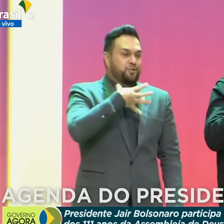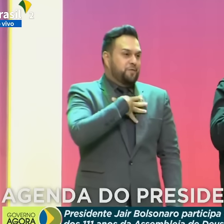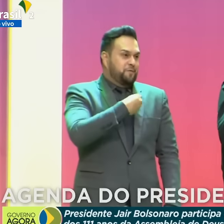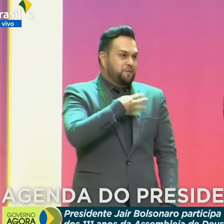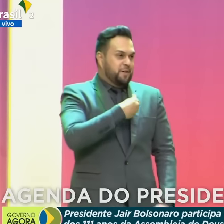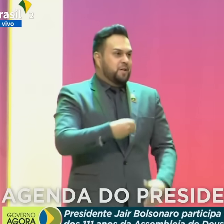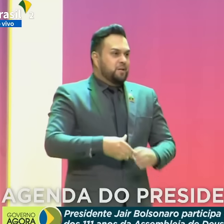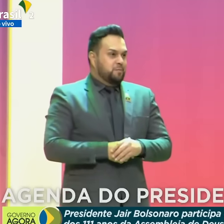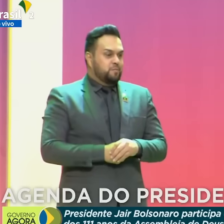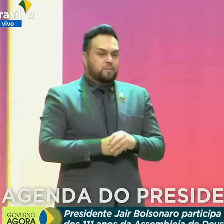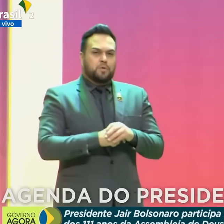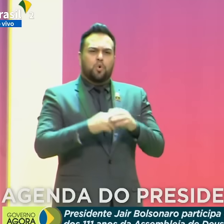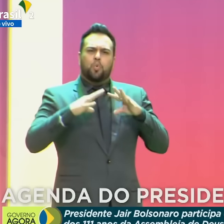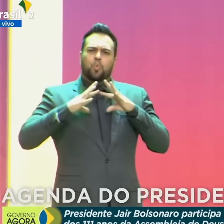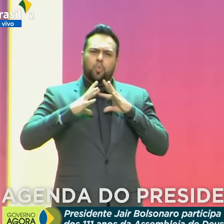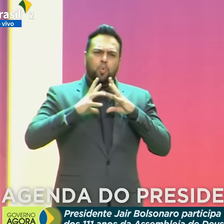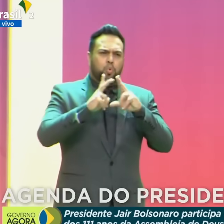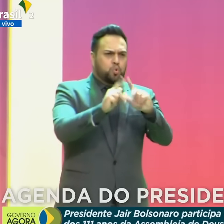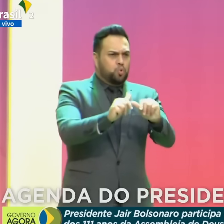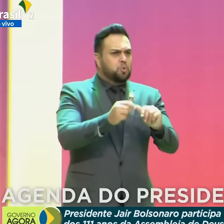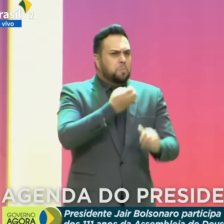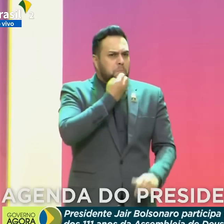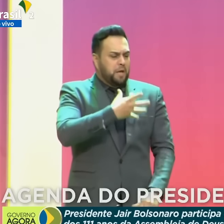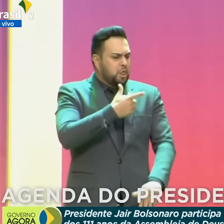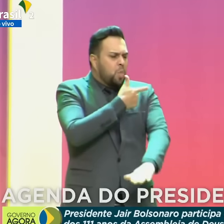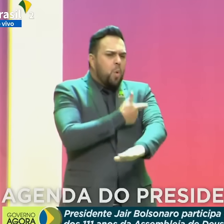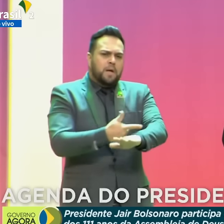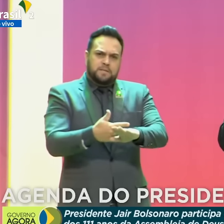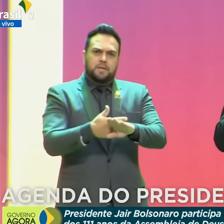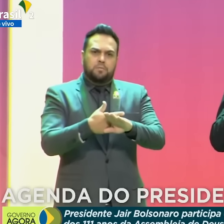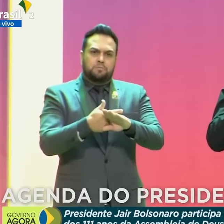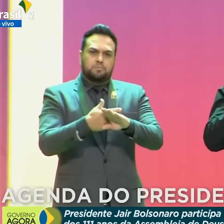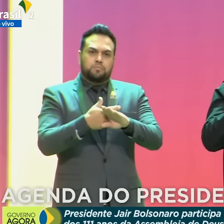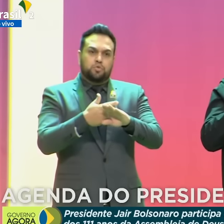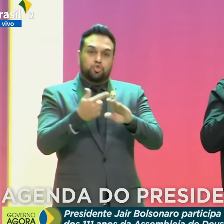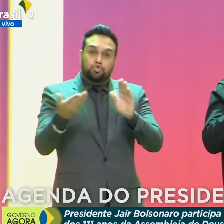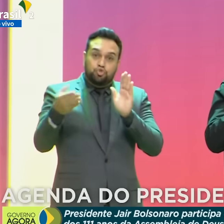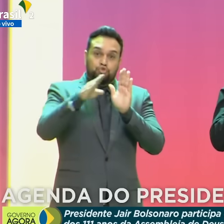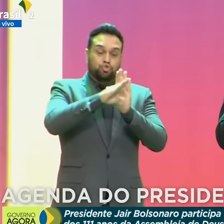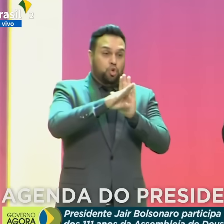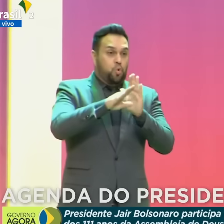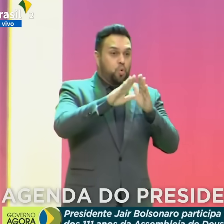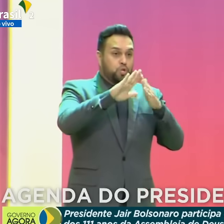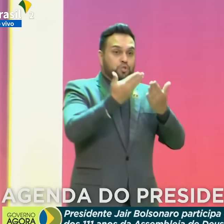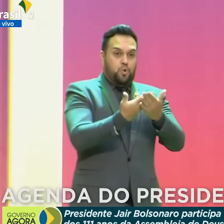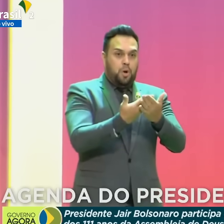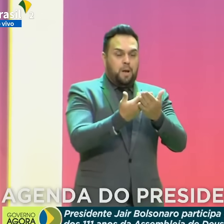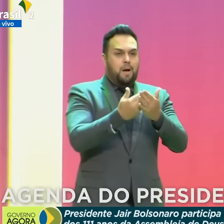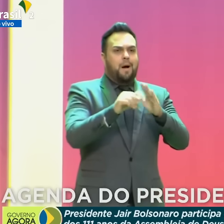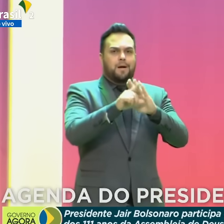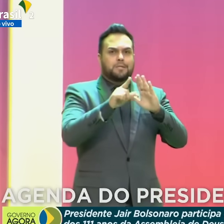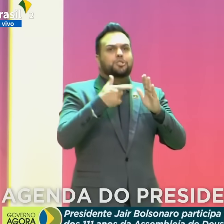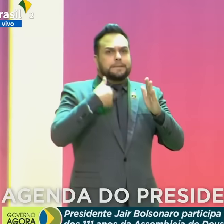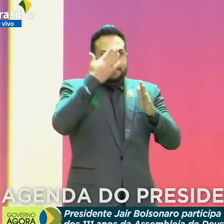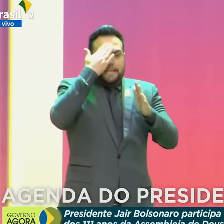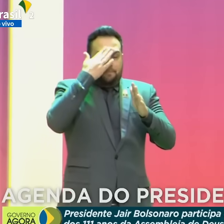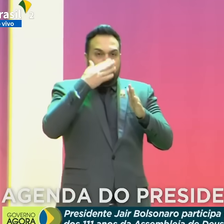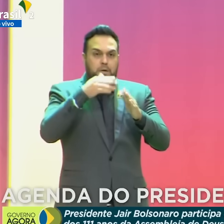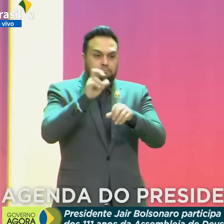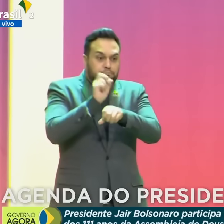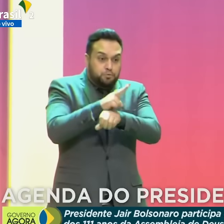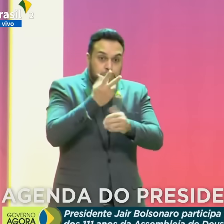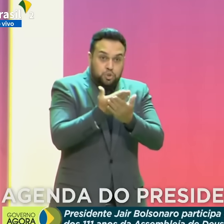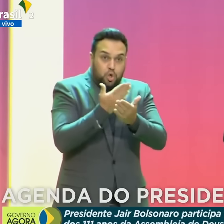Todos muito bem educados. Todos chegaram à escola já alfabetizados. Uma época diferente,